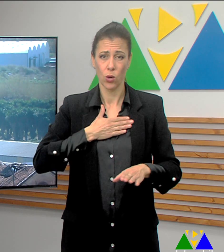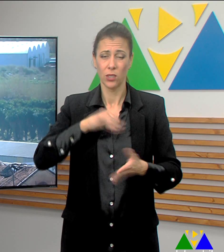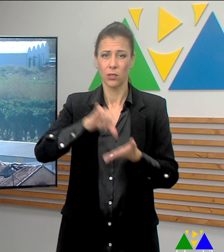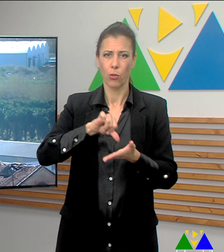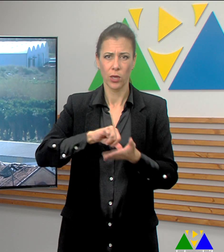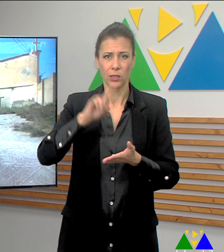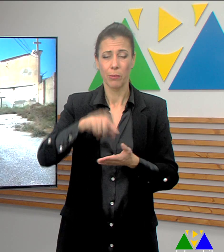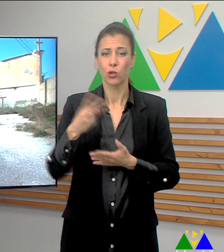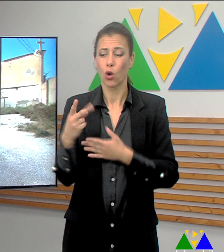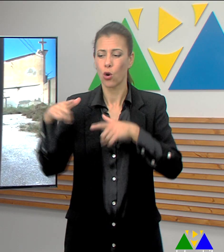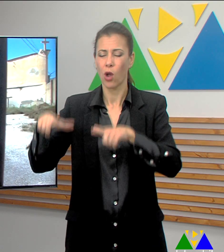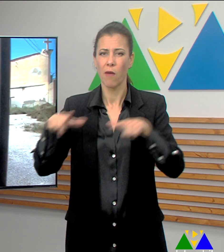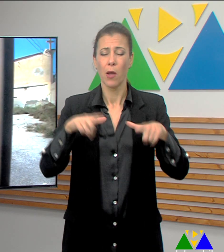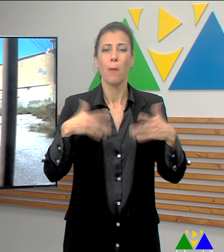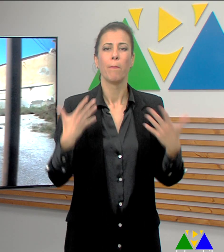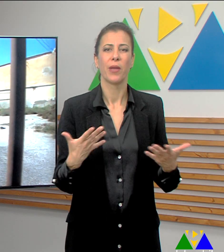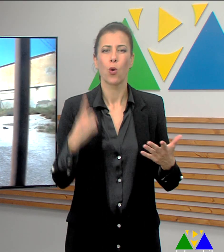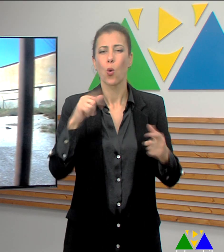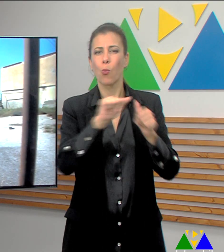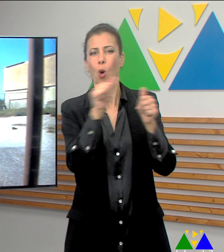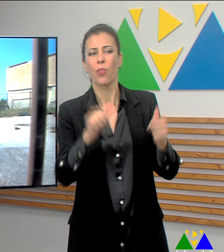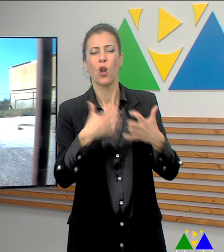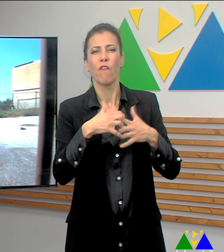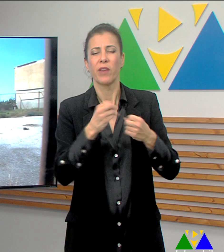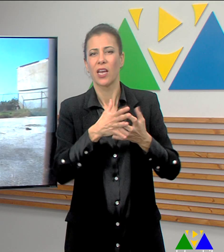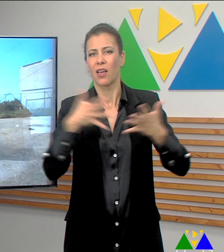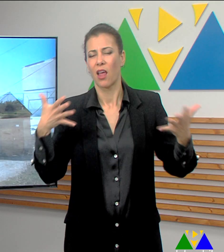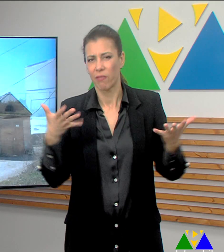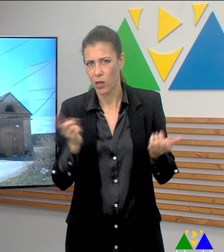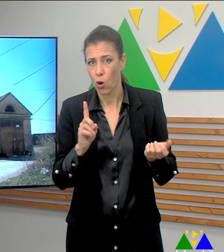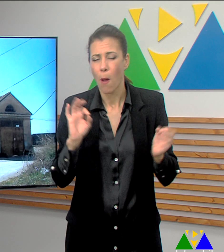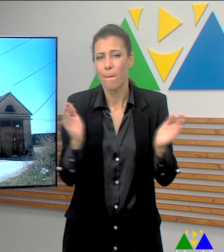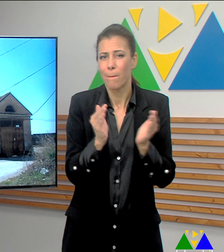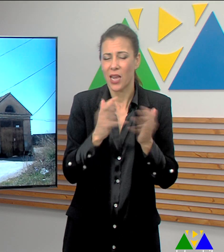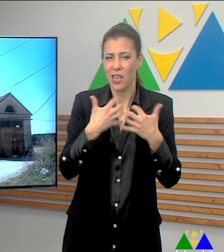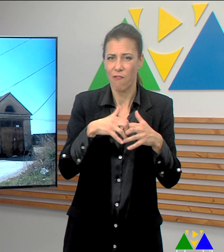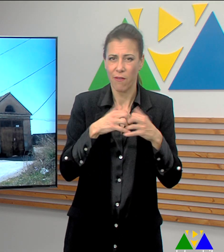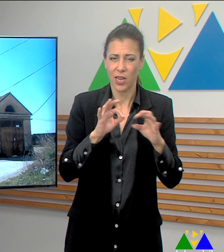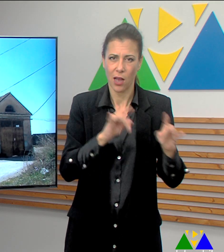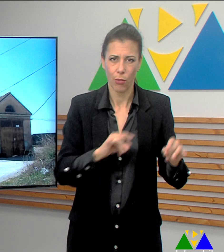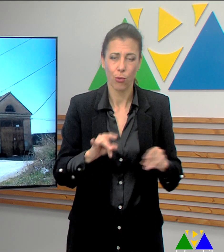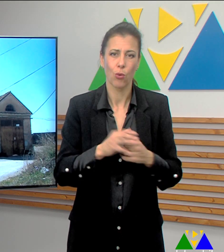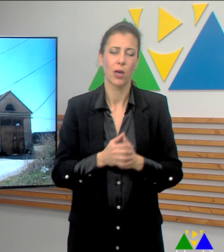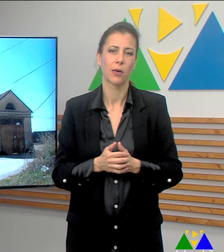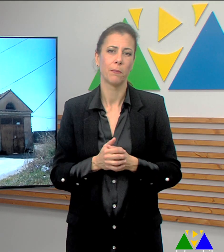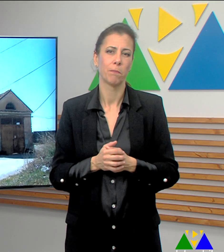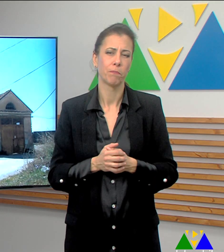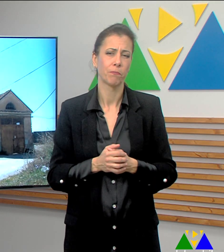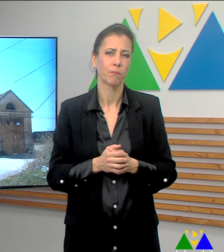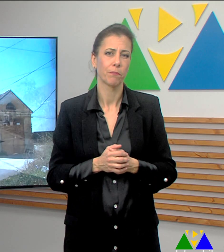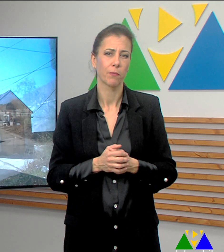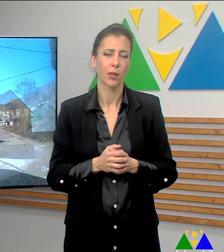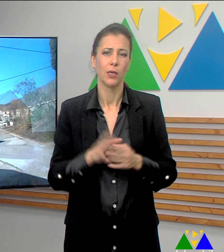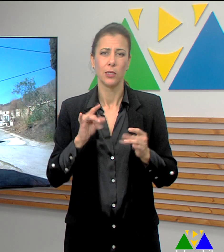dos naves, por lo tanto, no sería un modelo de fábrica grande, no sería una pequeña fábrica de azúcar. Más pequeñita, sí, incluso su chimenea también. Claro,